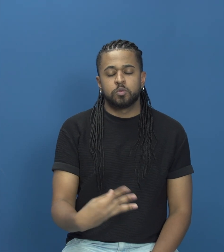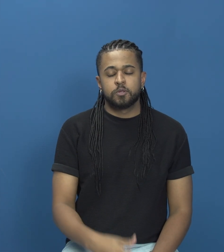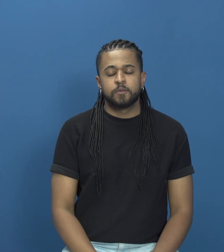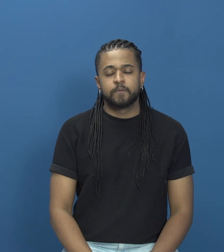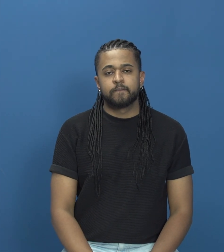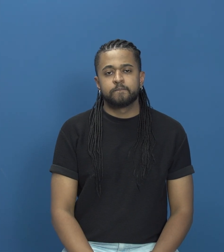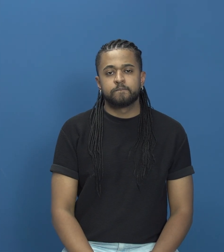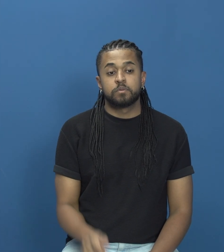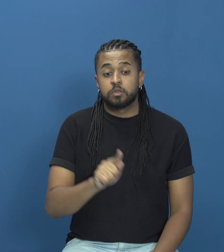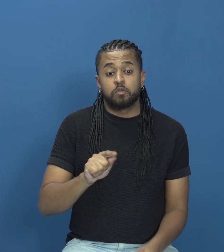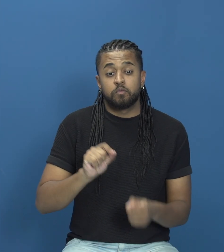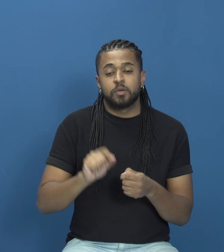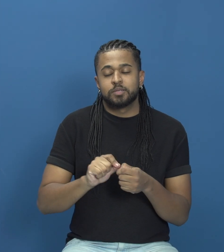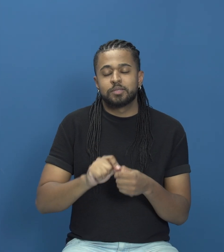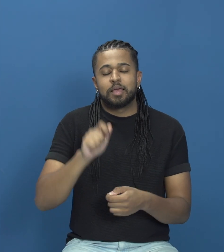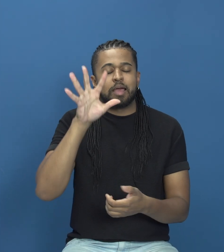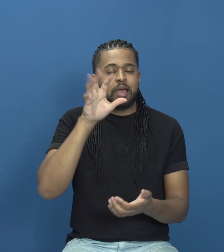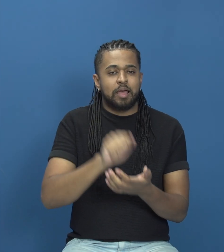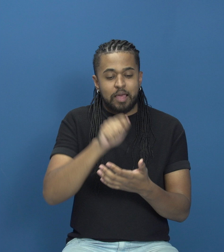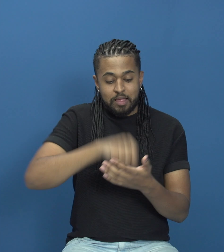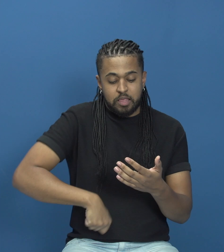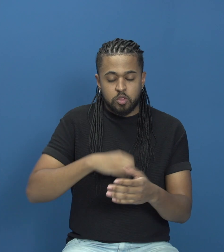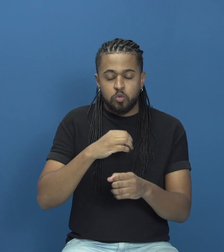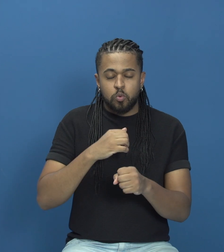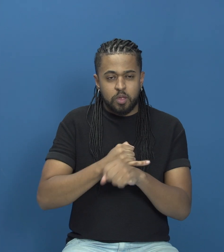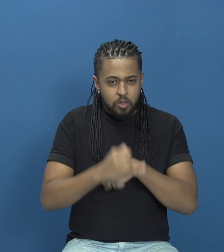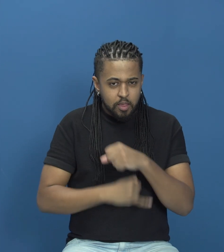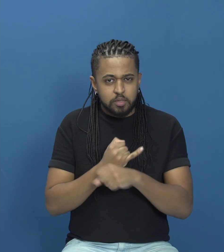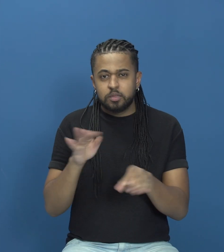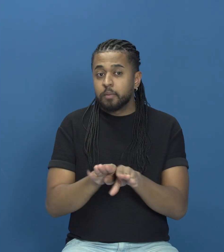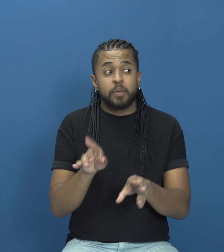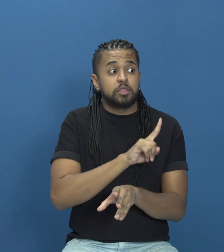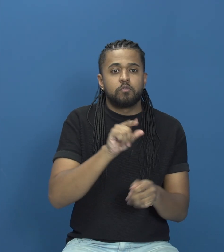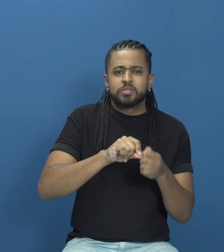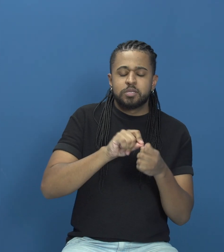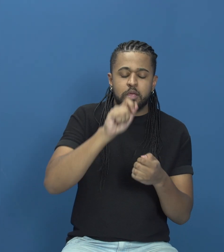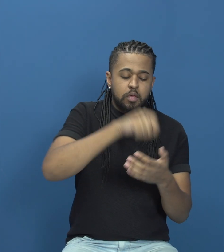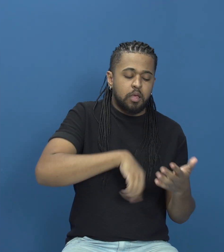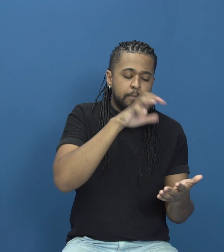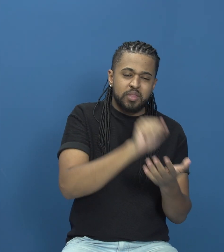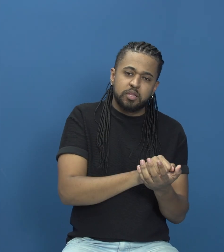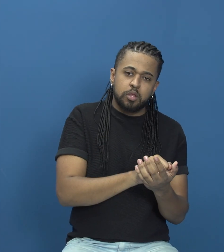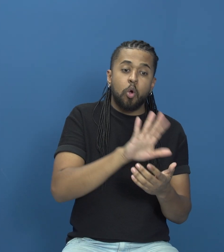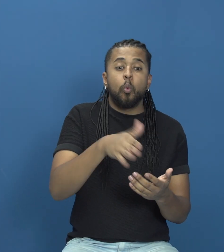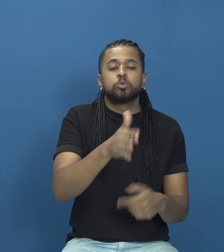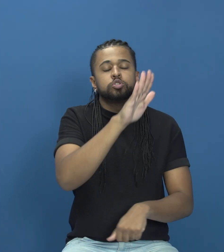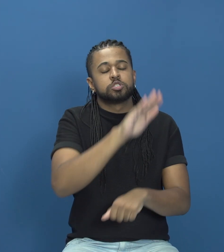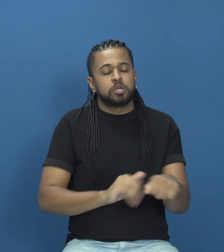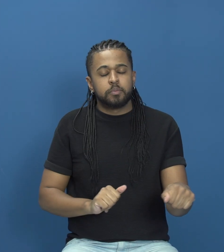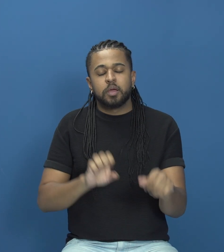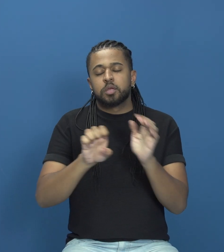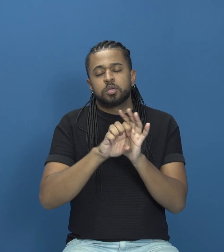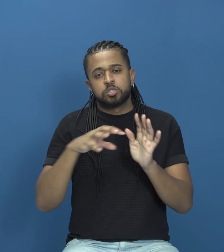14.2.4. Não efetuar o cadastro online, bem como não efetivar sua matrícula quando convocado